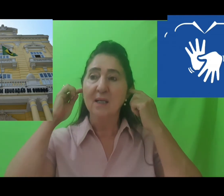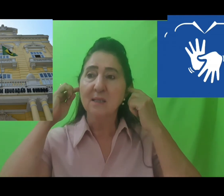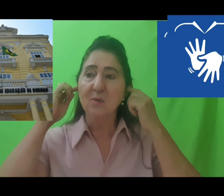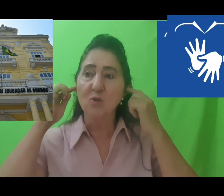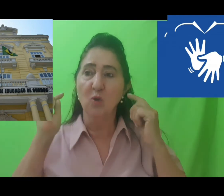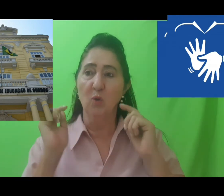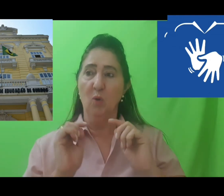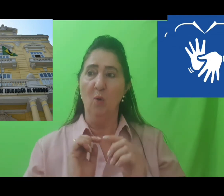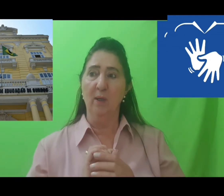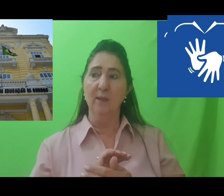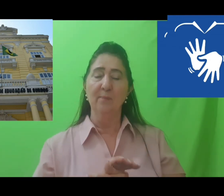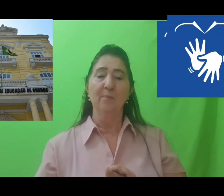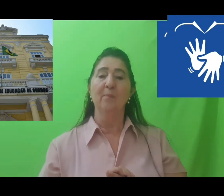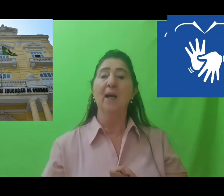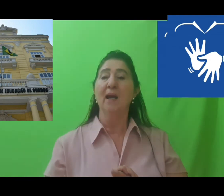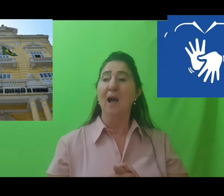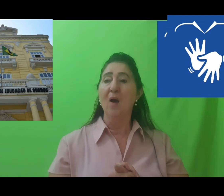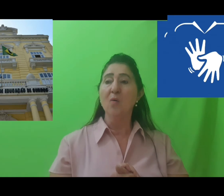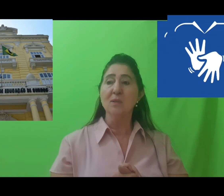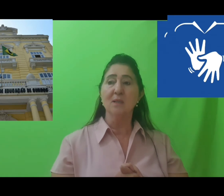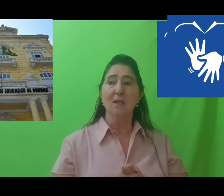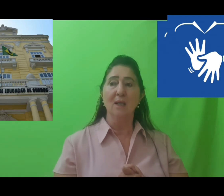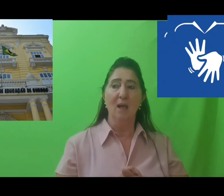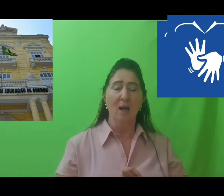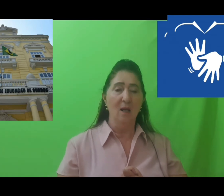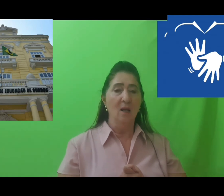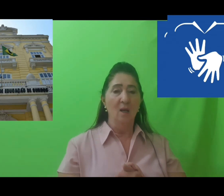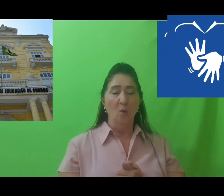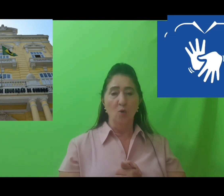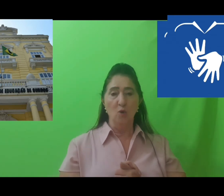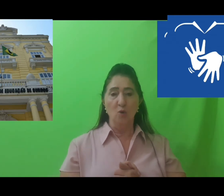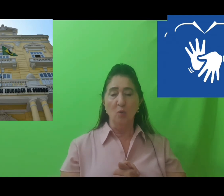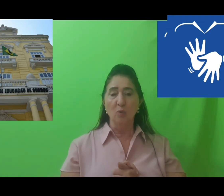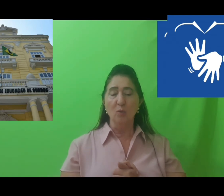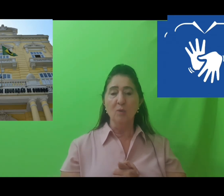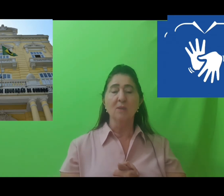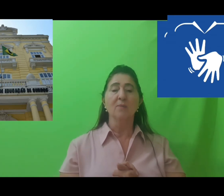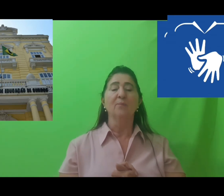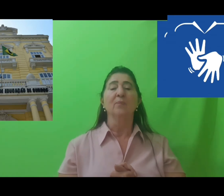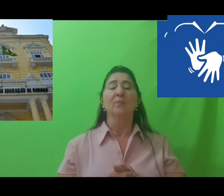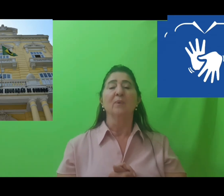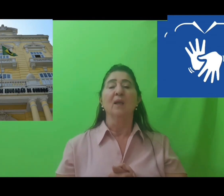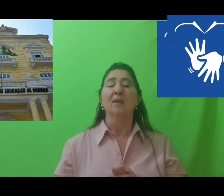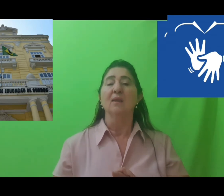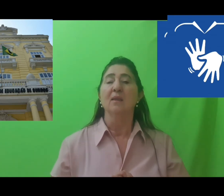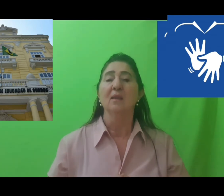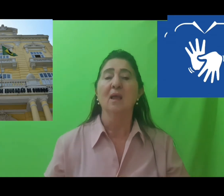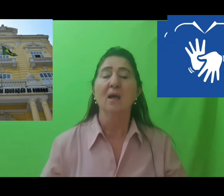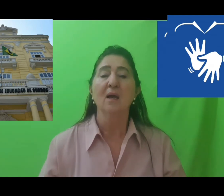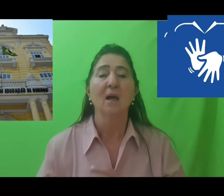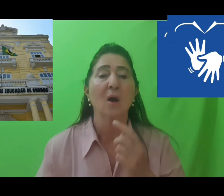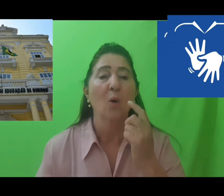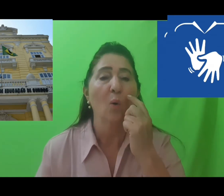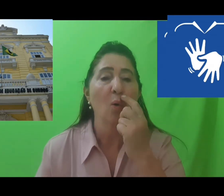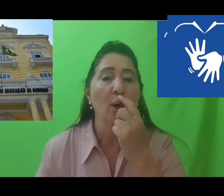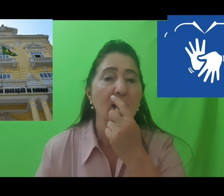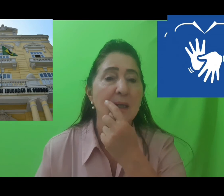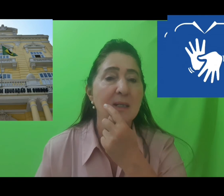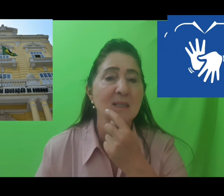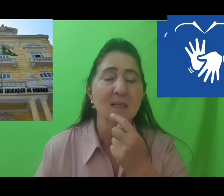amplificação sonora para auxiliar os surdos na